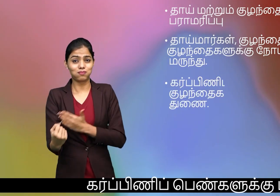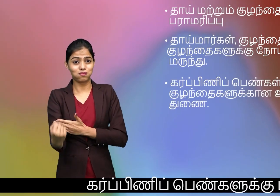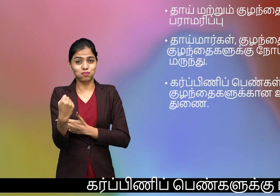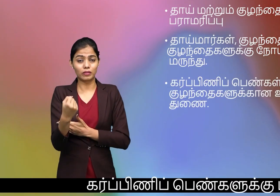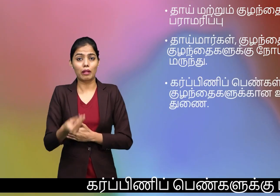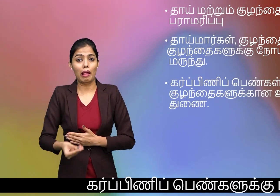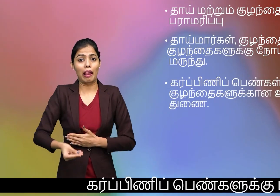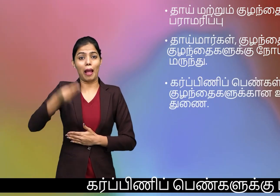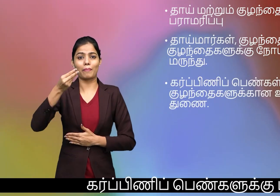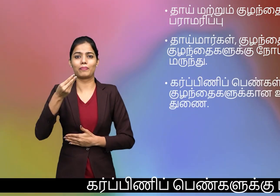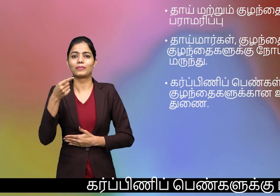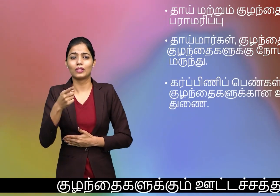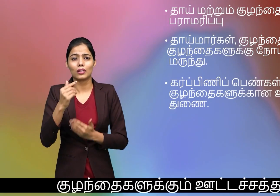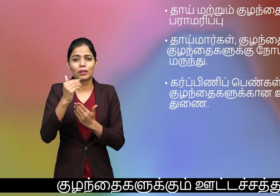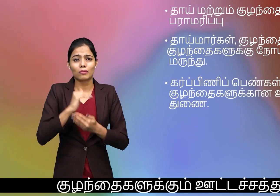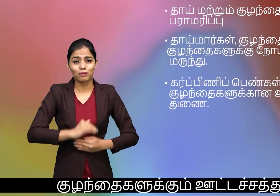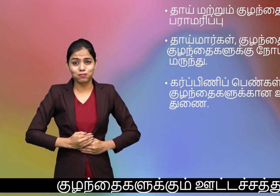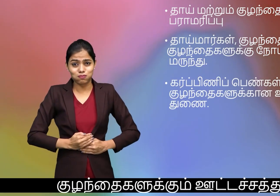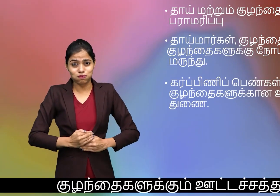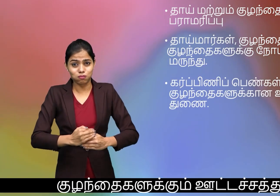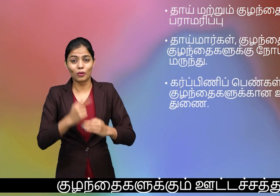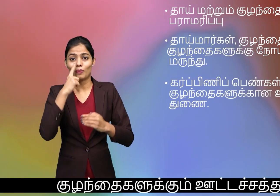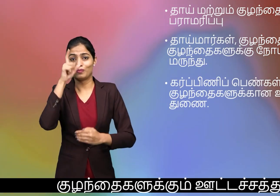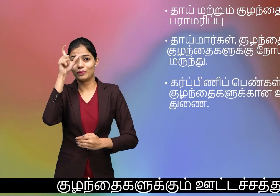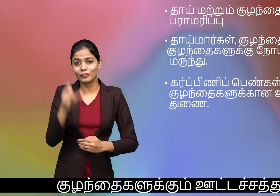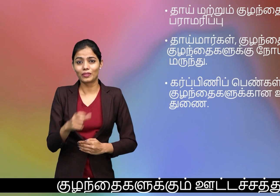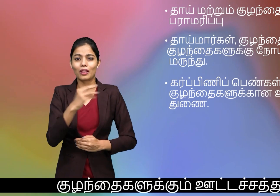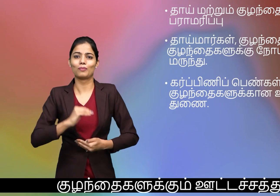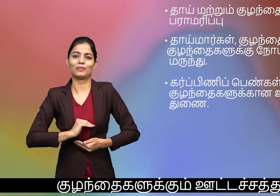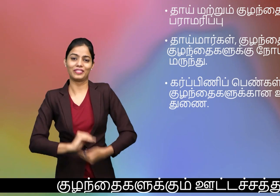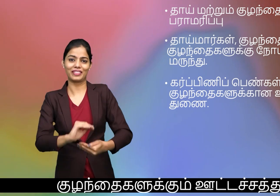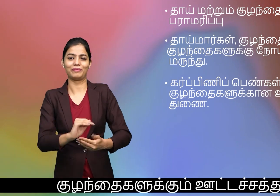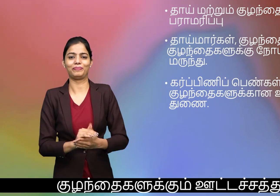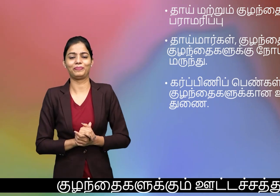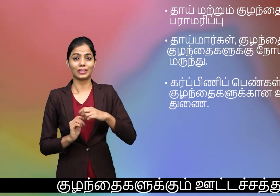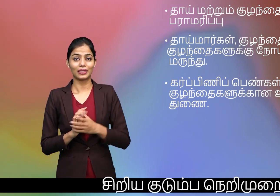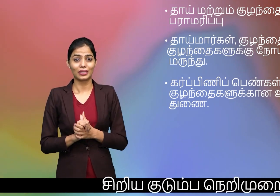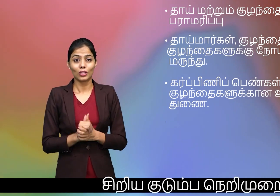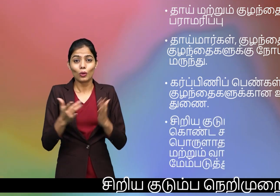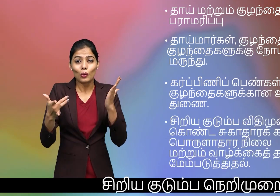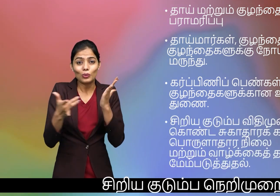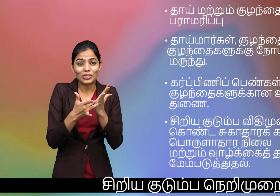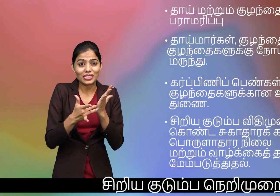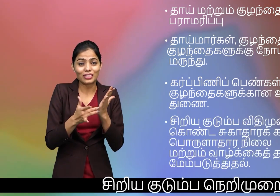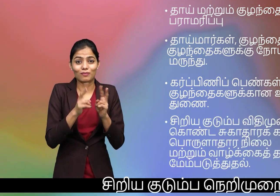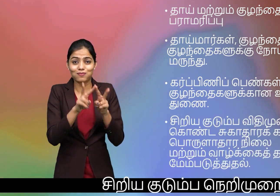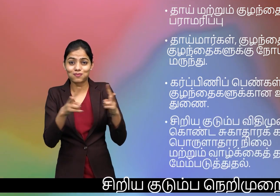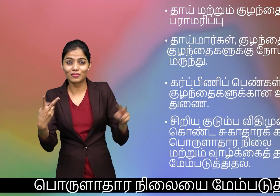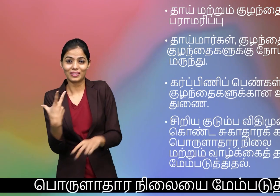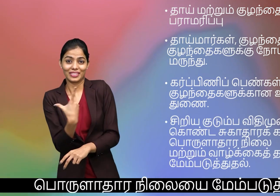கர்ப்பிணி பெண்களுக்கு மற்றும் குழந்தைகளுக்கும் ஊட்டச்சத்து நிரப்புதல், சிறிய குடும்ப நெறிமுறைகள்,